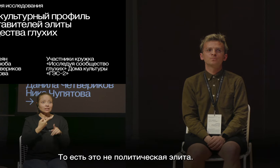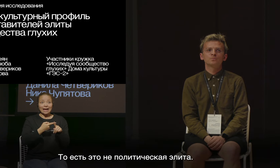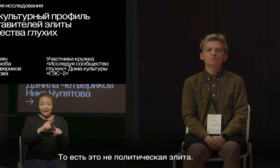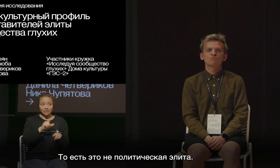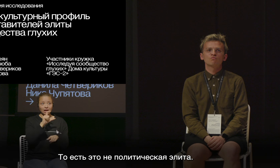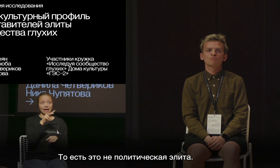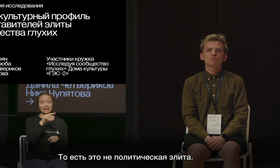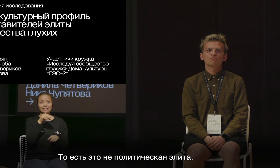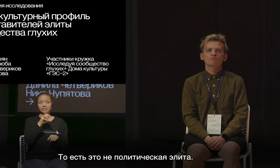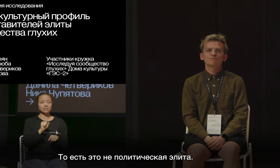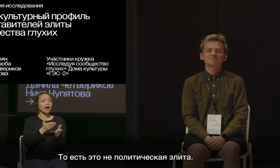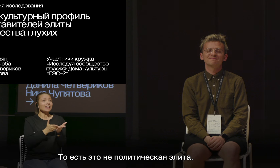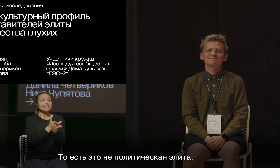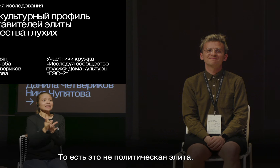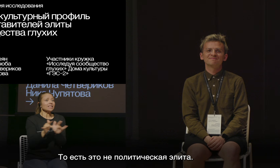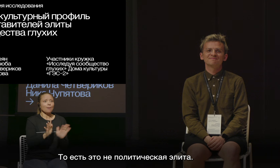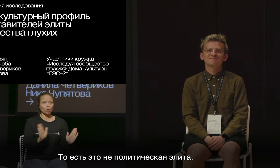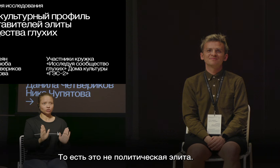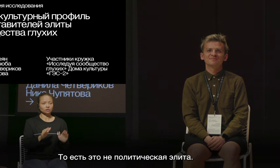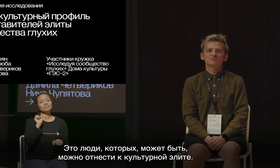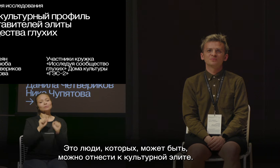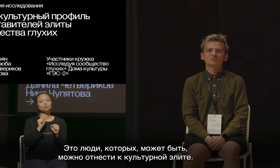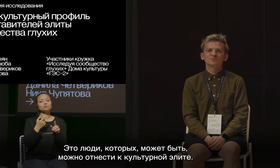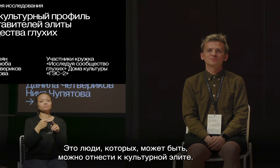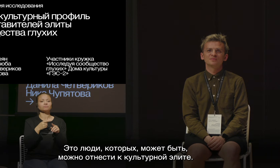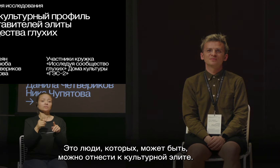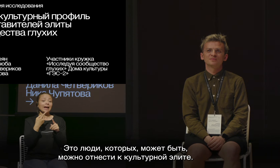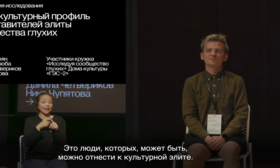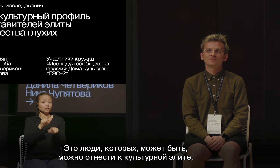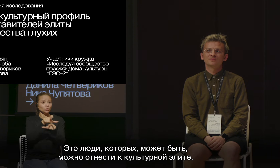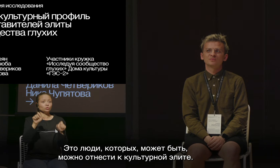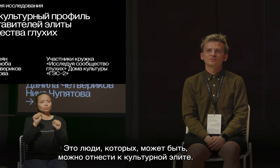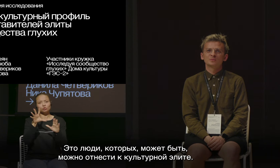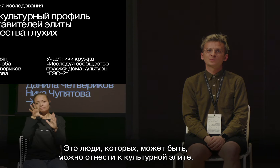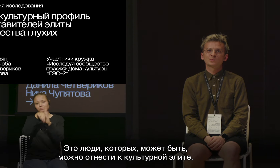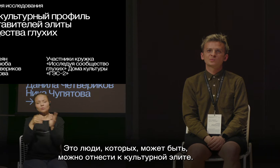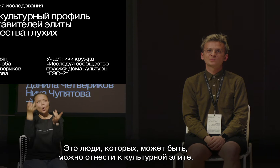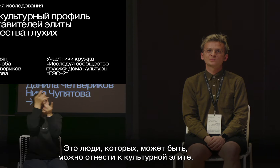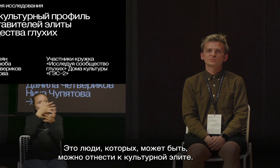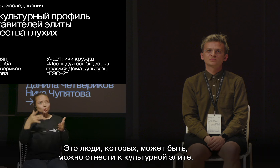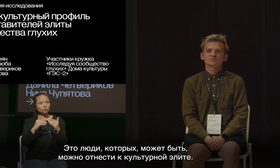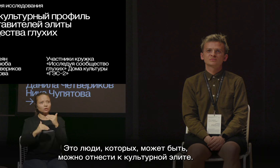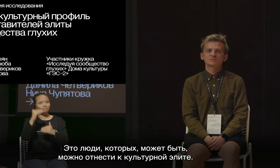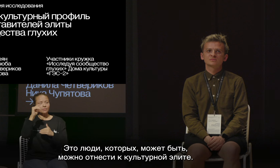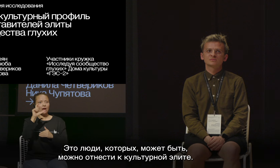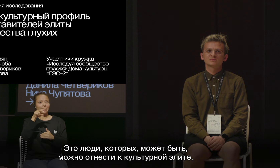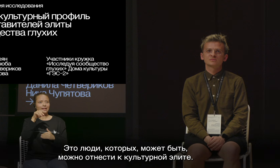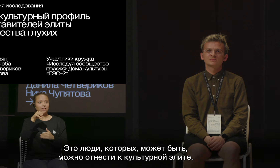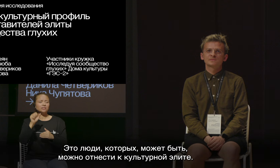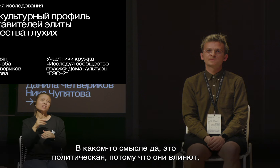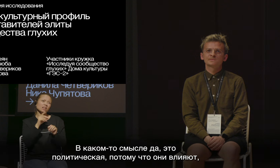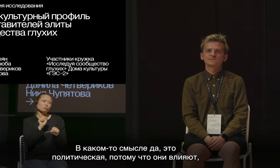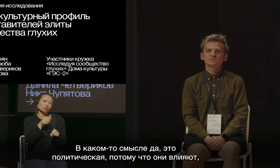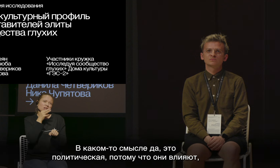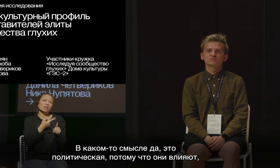люди, которые, ну, может быть, к культурной элите их можно отнести. В каком-то смысле, да, это политическое, потому что они влияют,